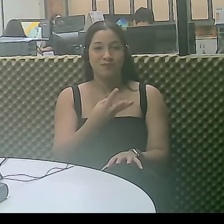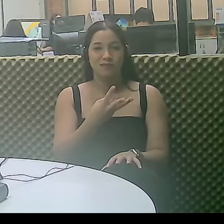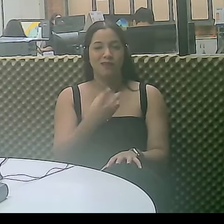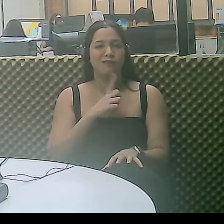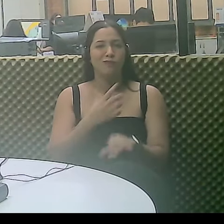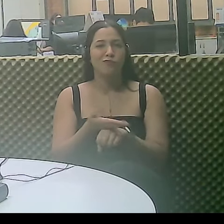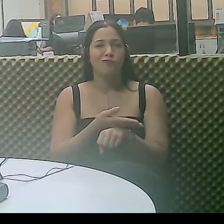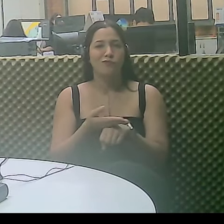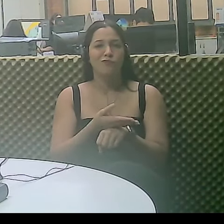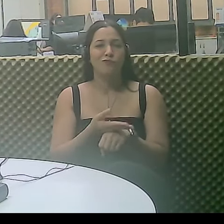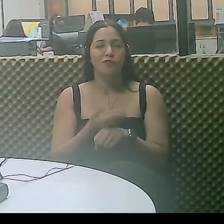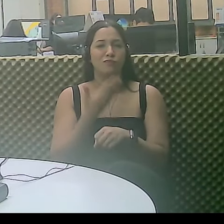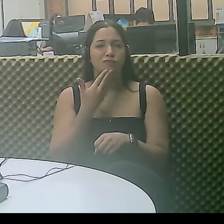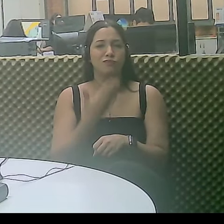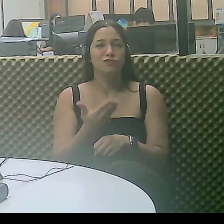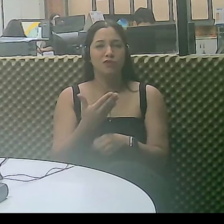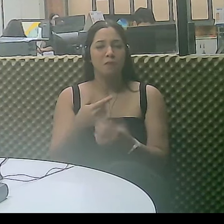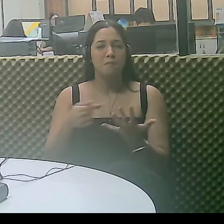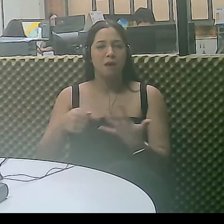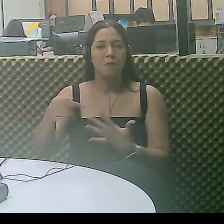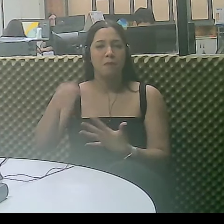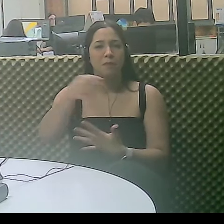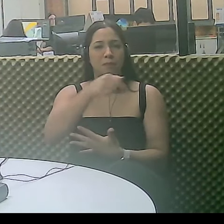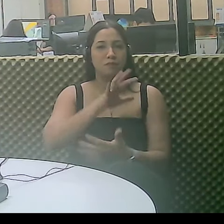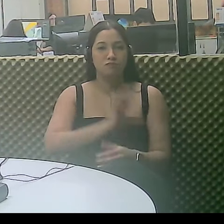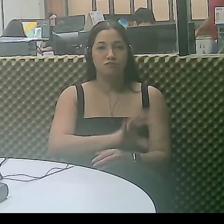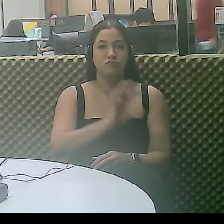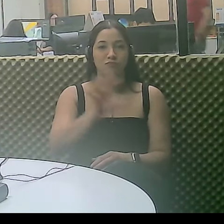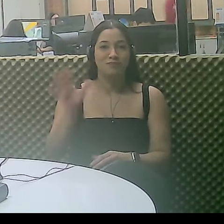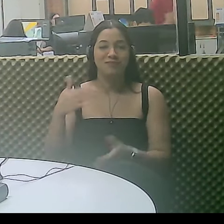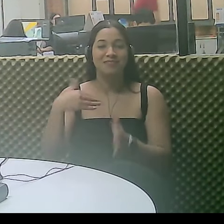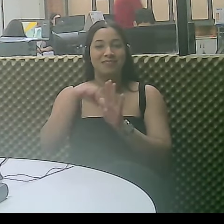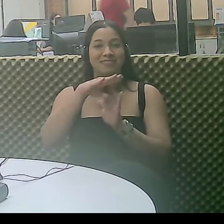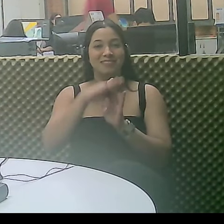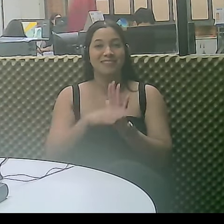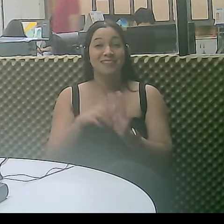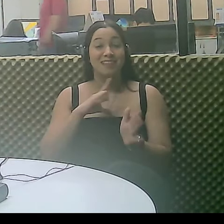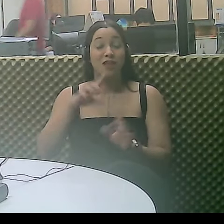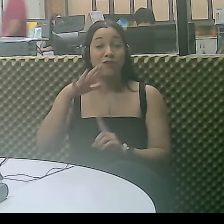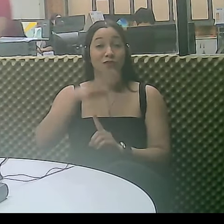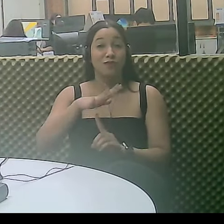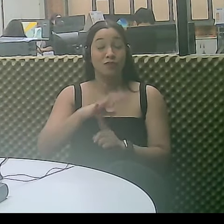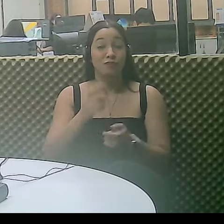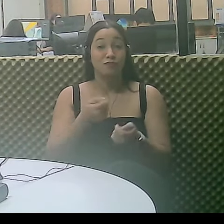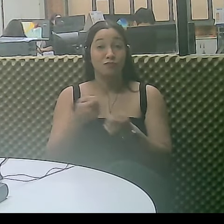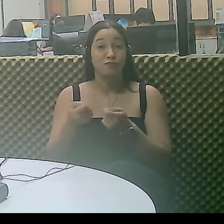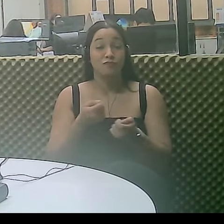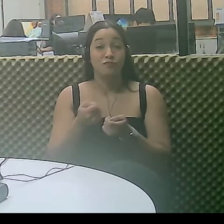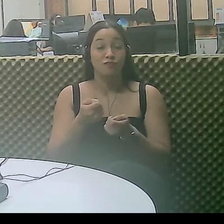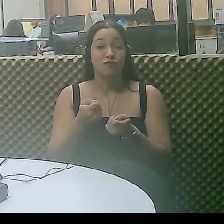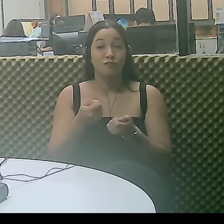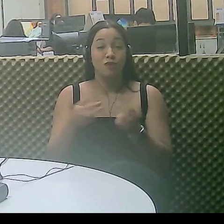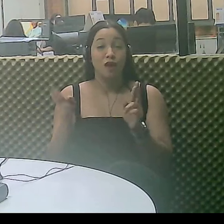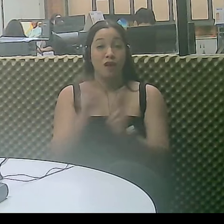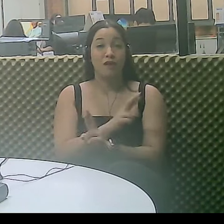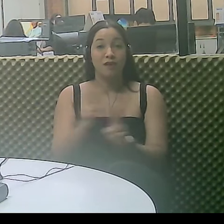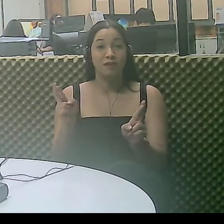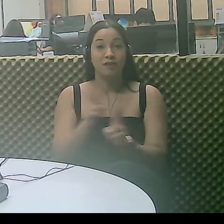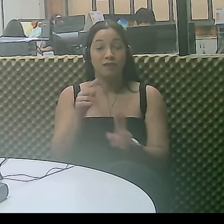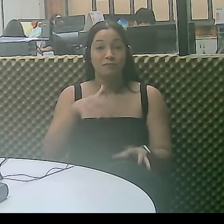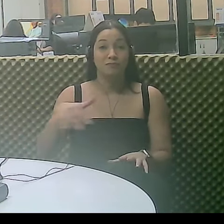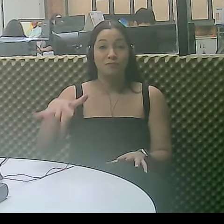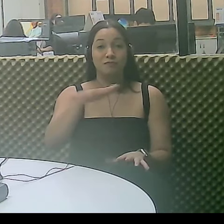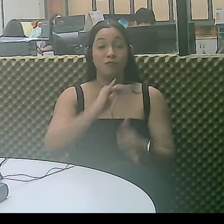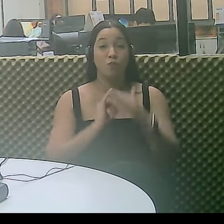as demandas da tecnologia em variados setores. A programação traz feiras de negócios, rodada de relacionamento, espaço